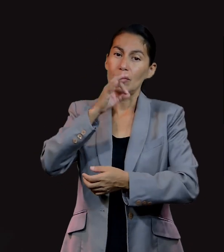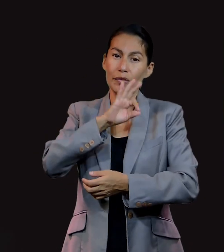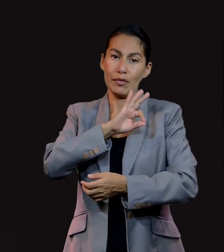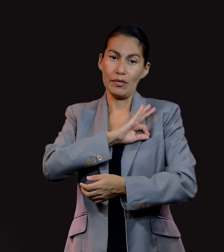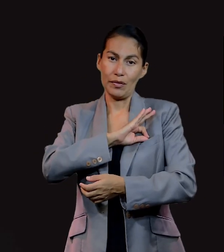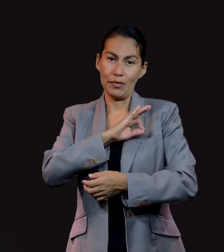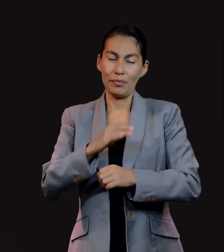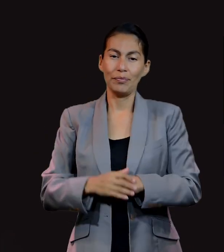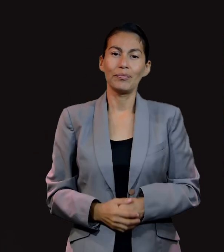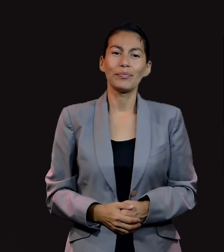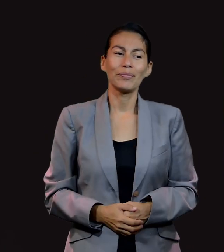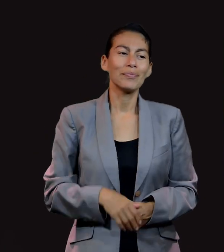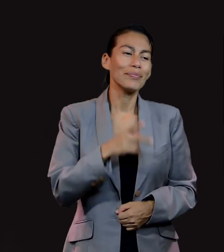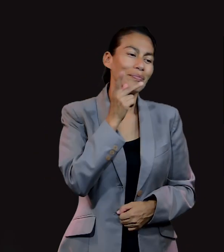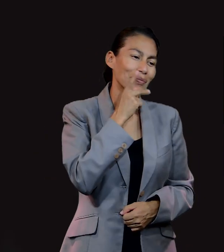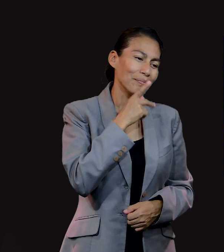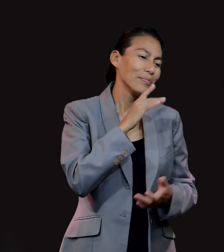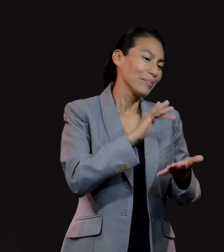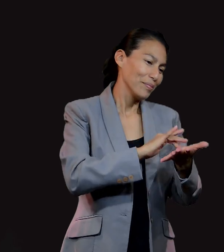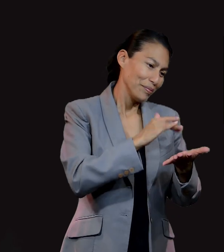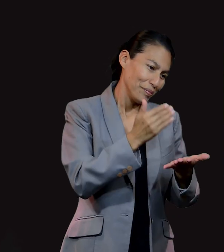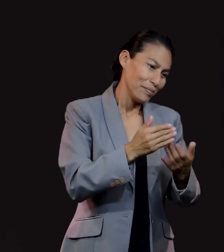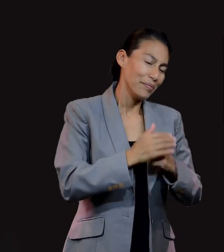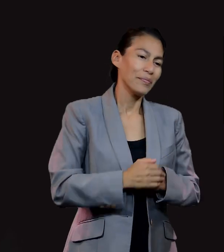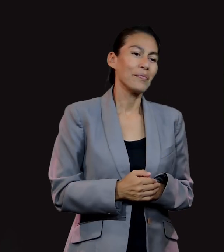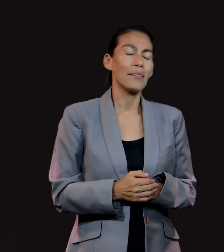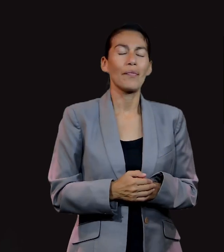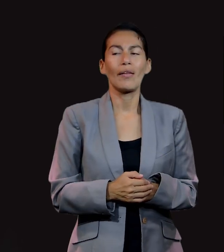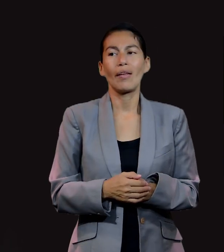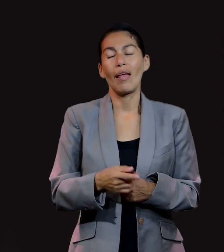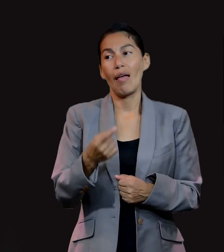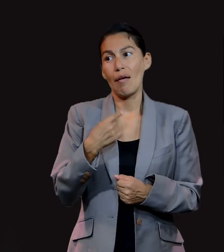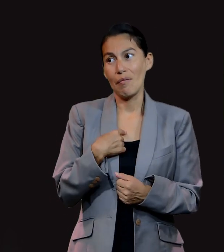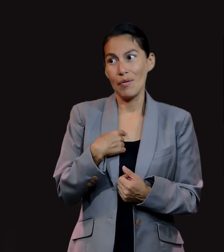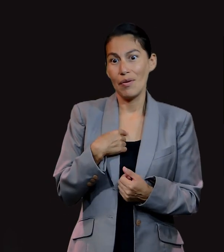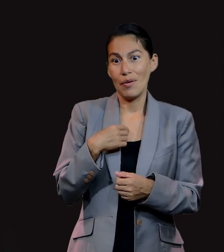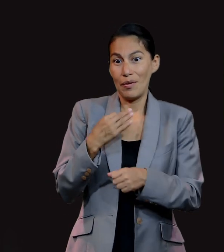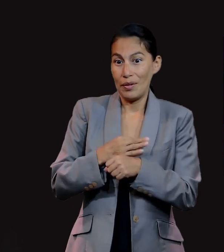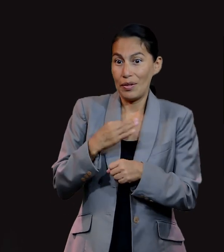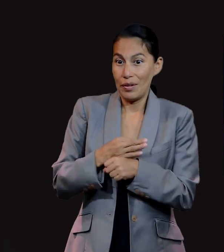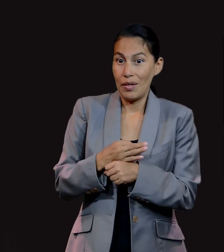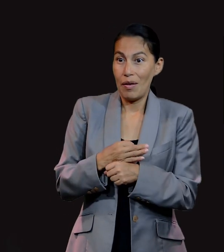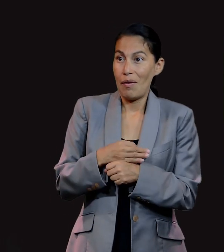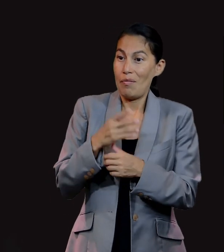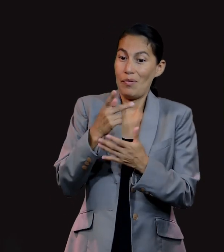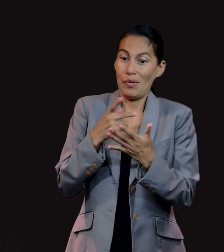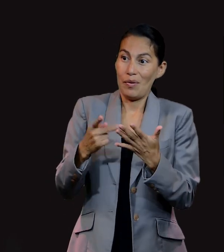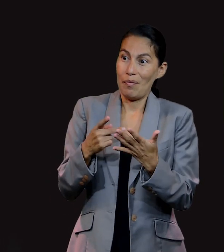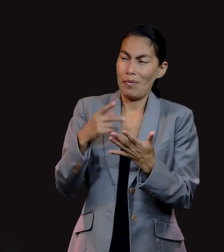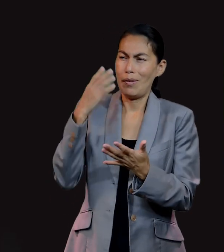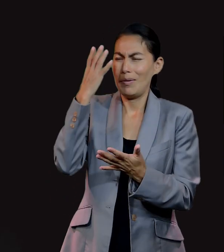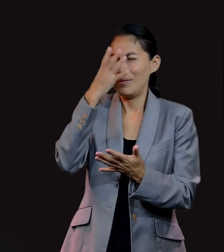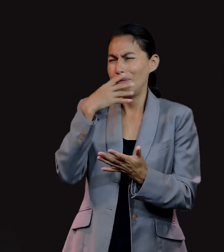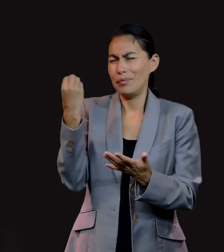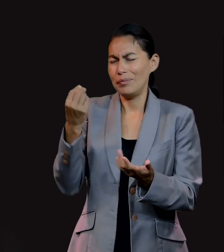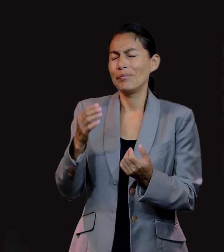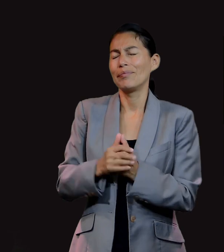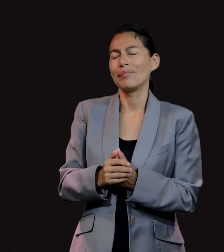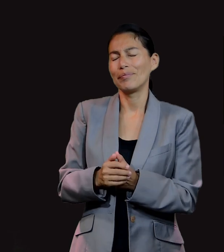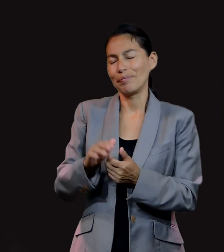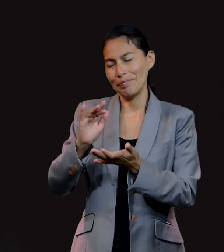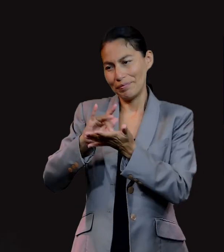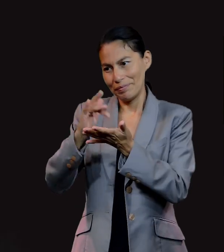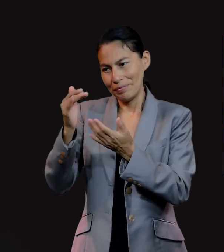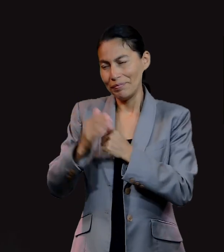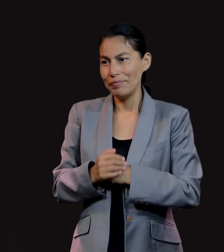a través de la oración de fe. Muchas gracias Pastor. Sí, para mí es un privilegio estar en este excelente programa